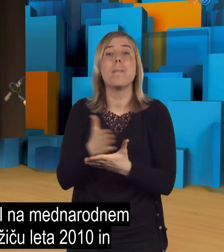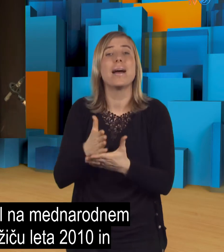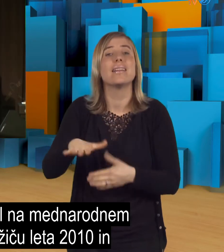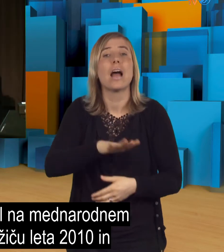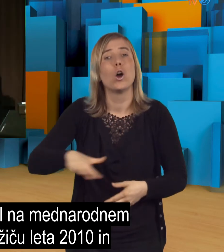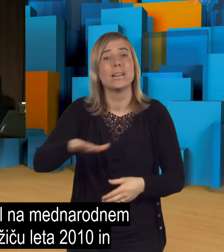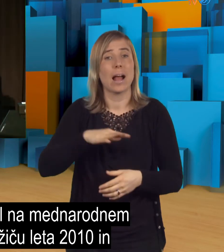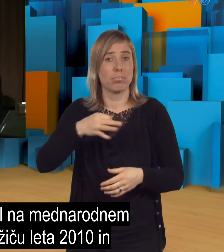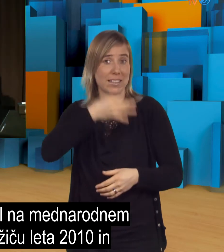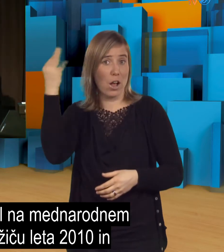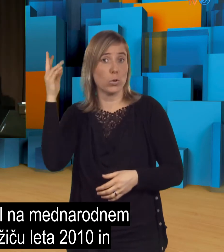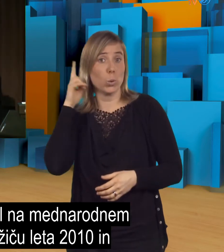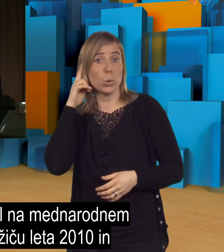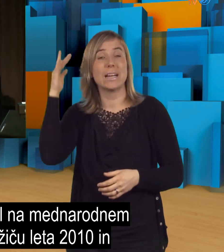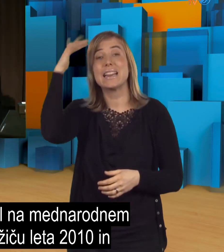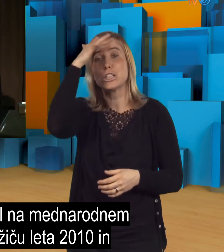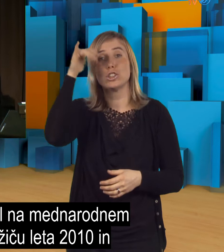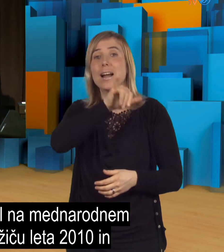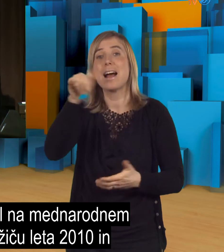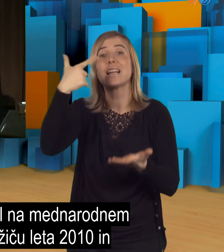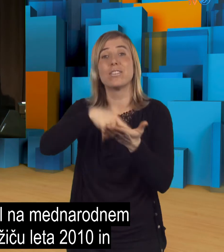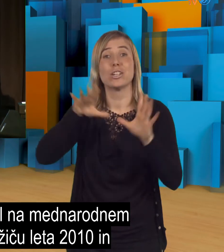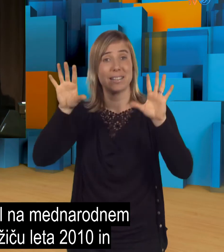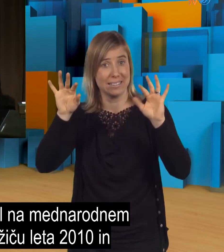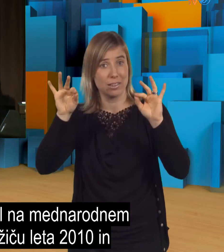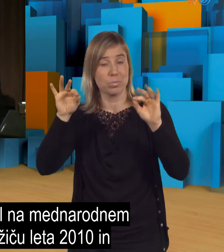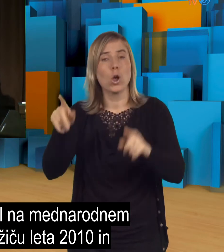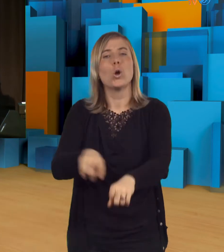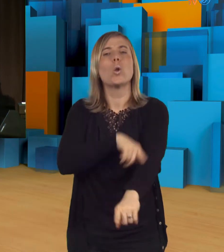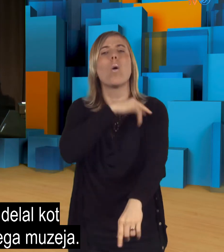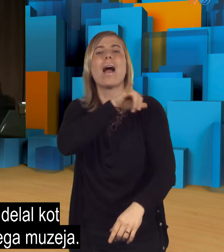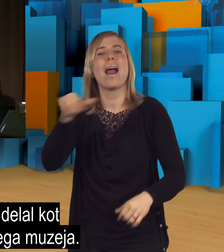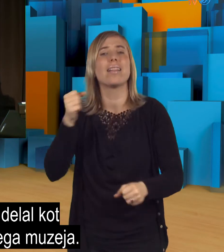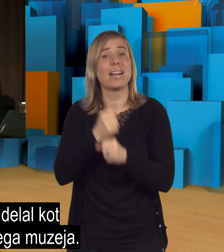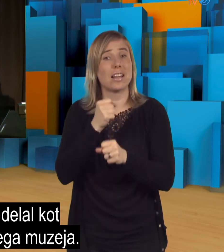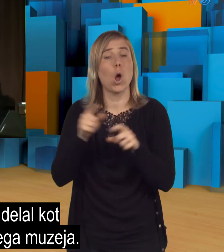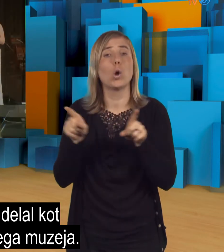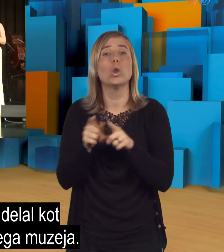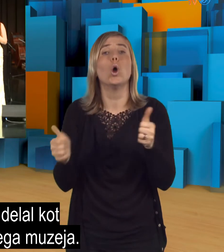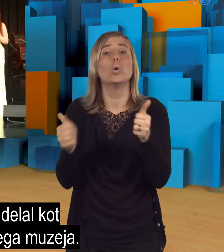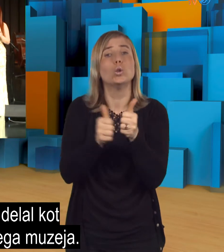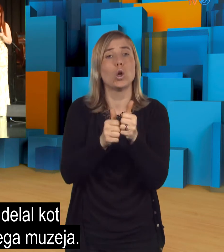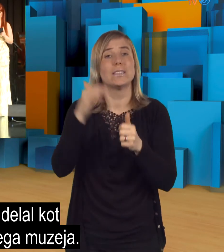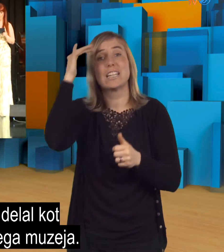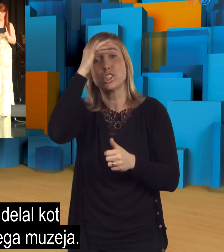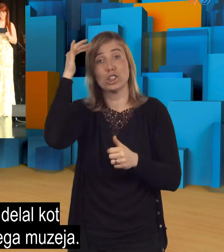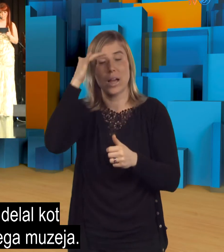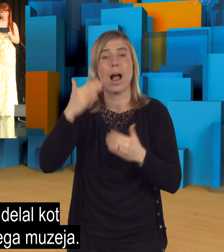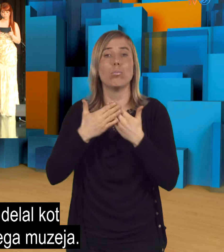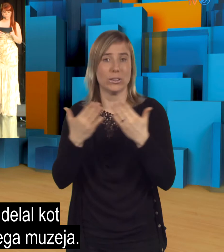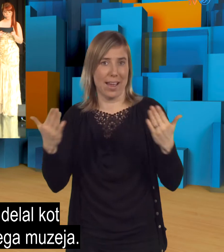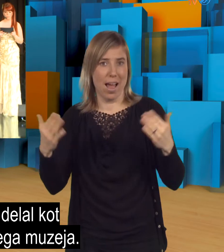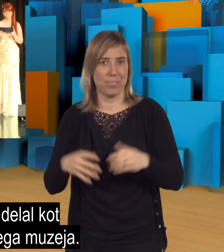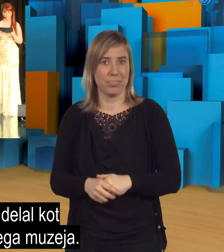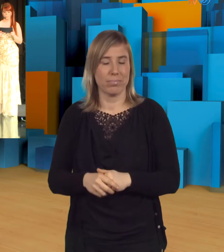sodeloval na Mednarodnem dnevu gluhih v Tržiču leta 2010 in dolga leta delal kot kustos Tržiškega muzeja.